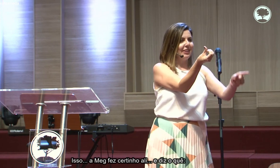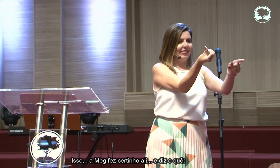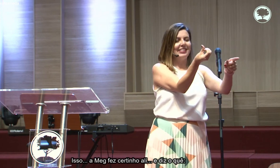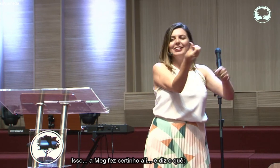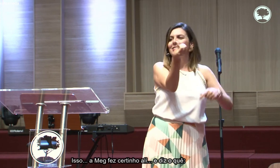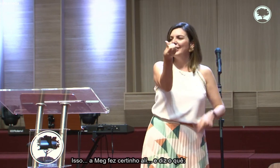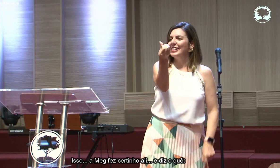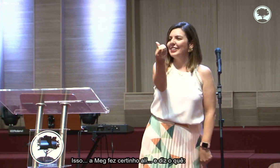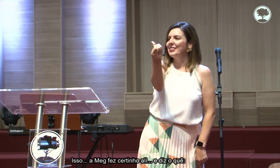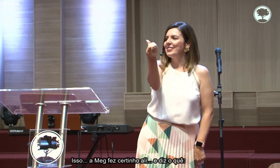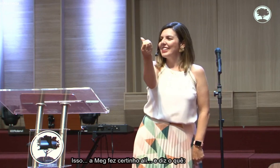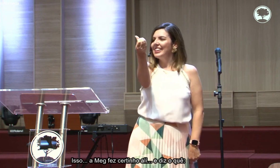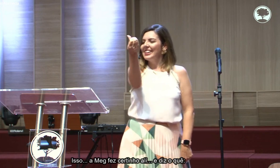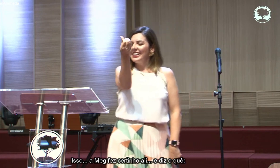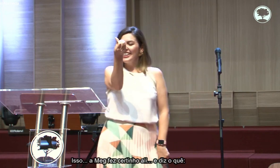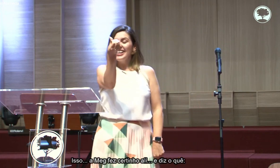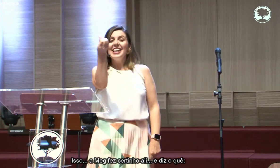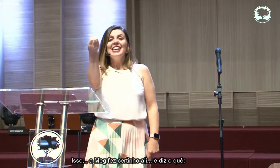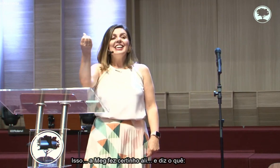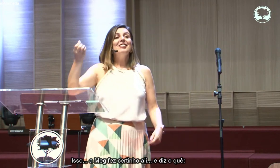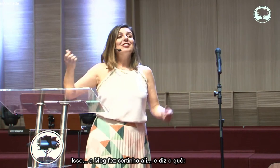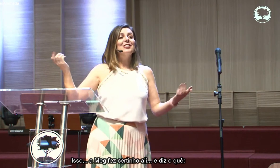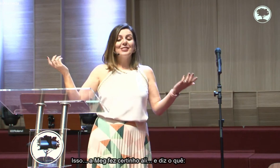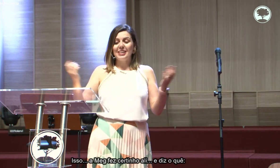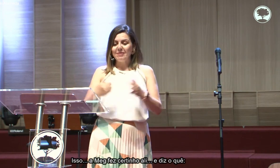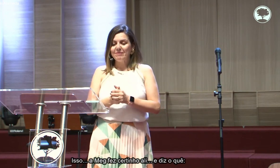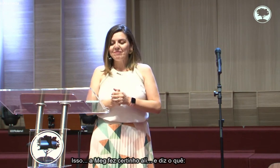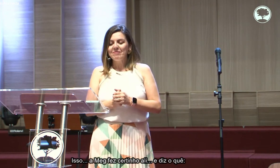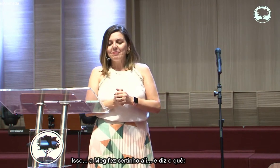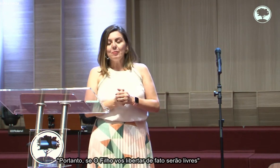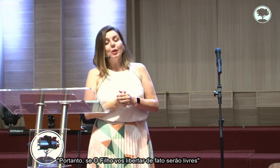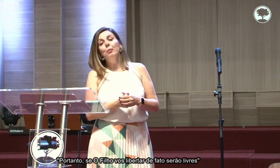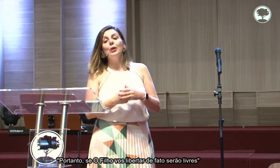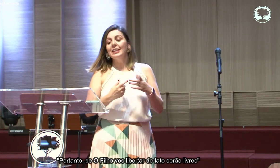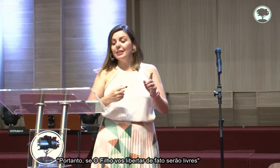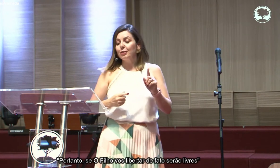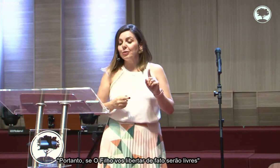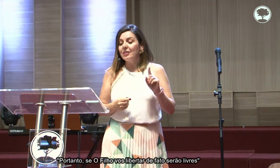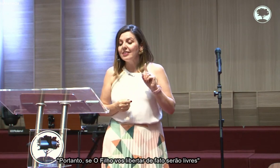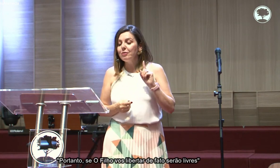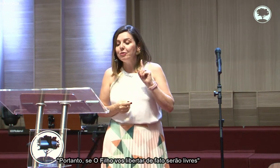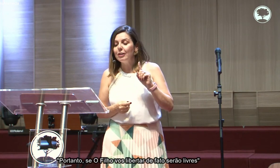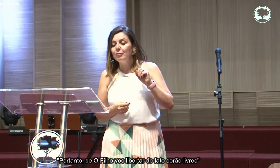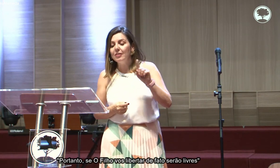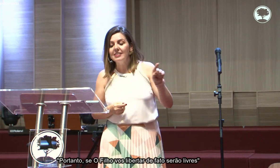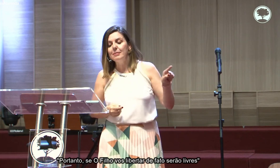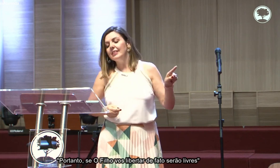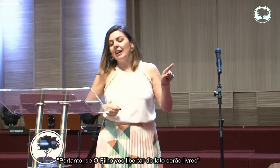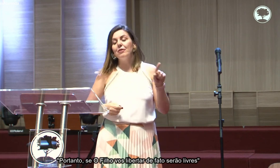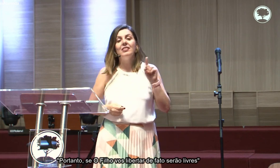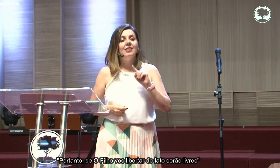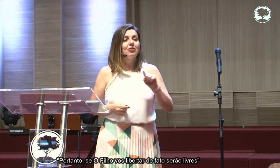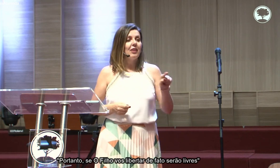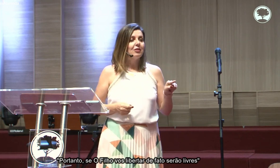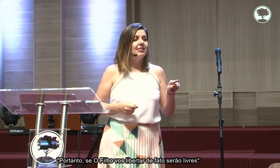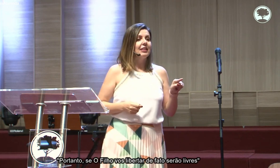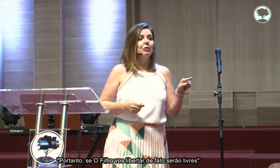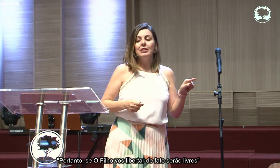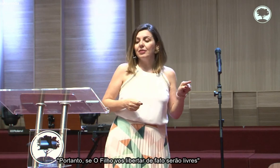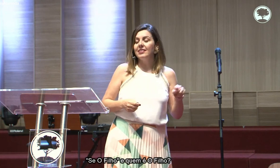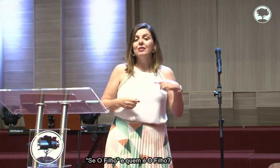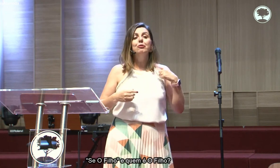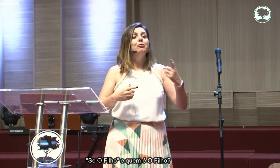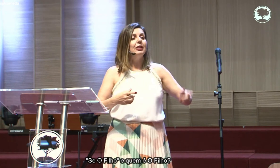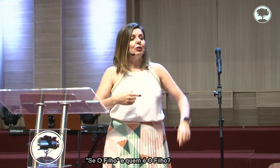Isso, a mega foi certinha ali, ó. E diz o quê? Portanto, se o filho vos libertar, vocês de fato